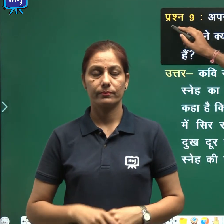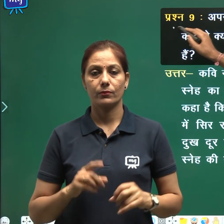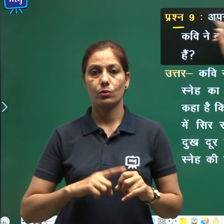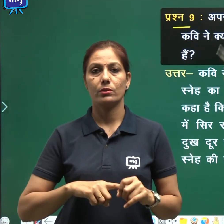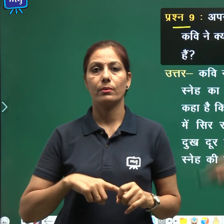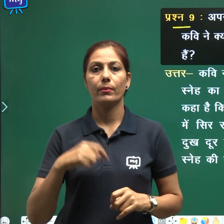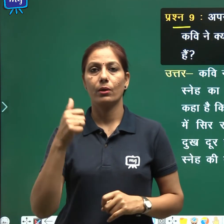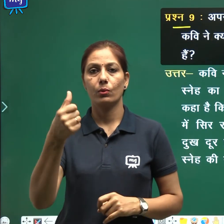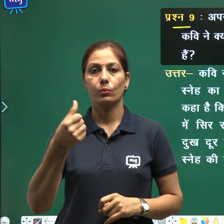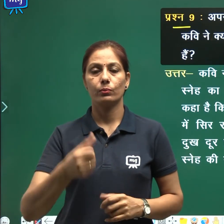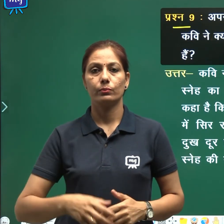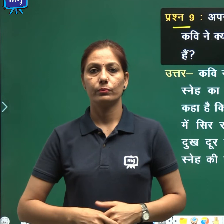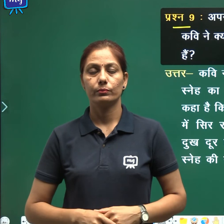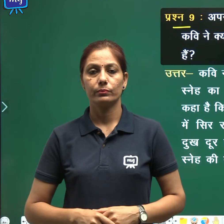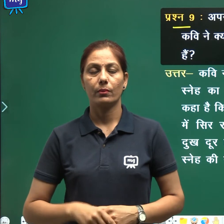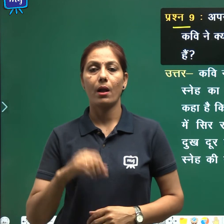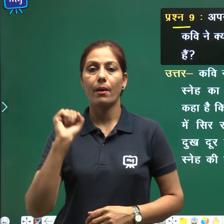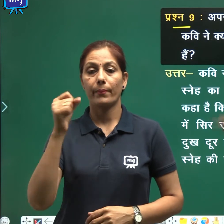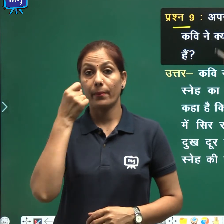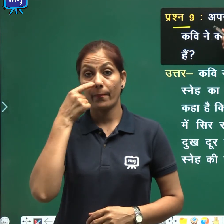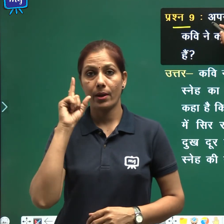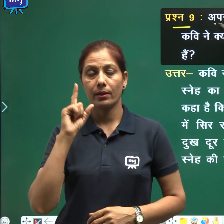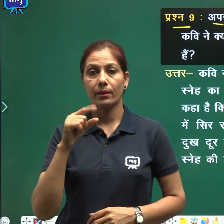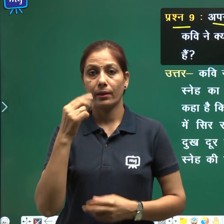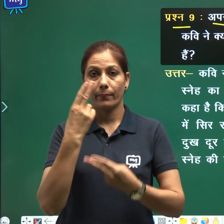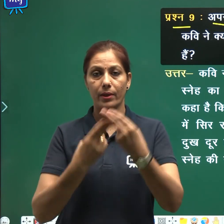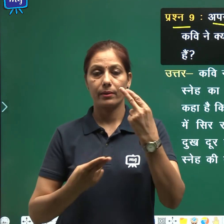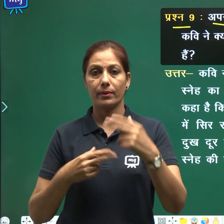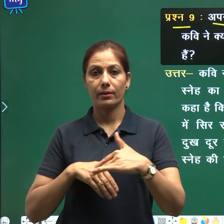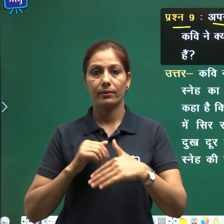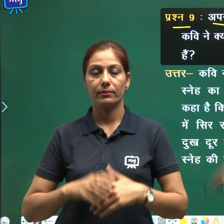प्रश्न 9, अपनी मां के बारे में